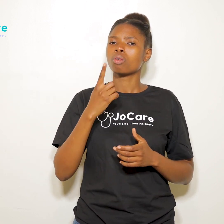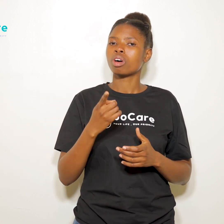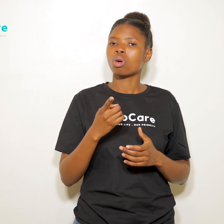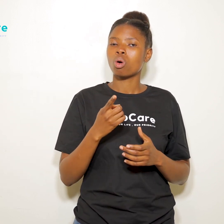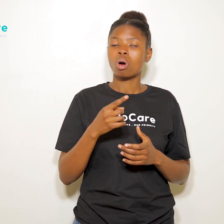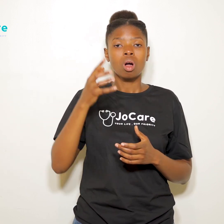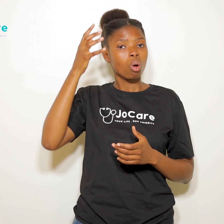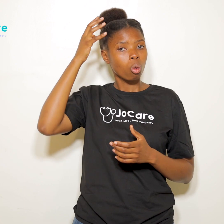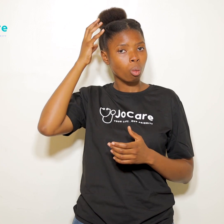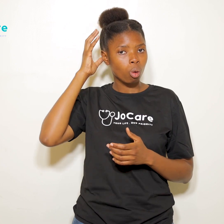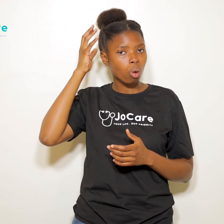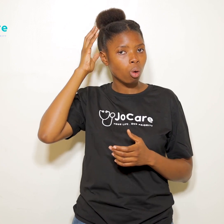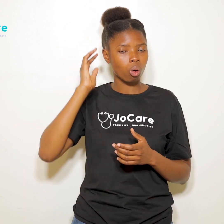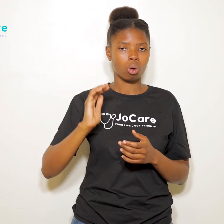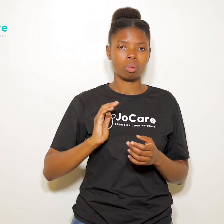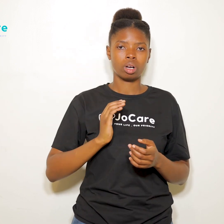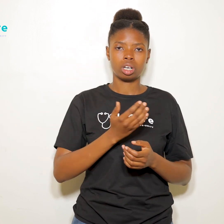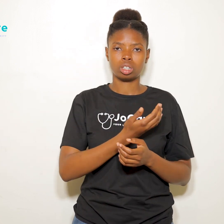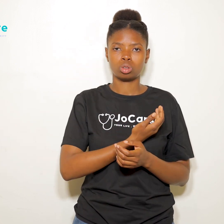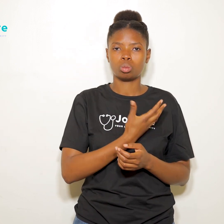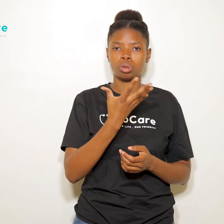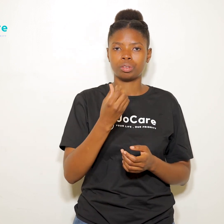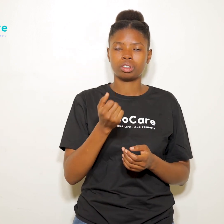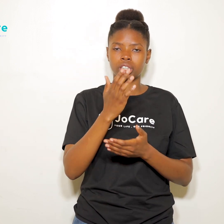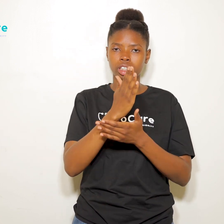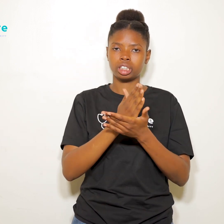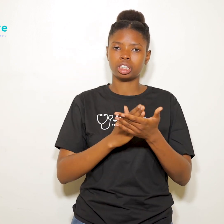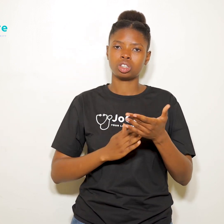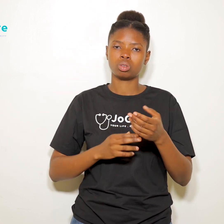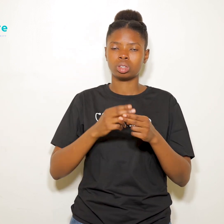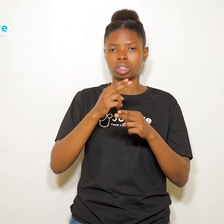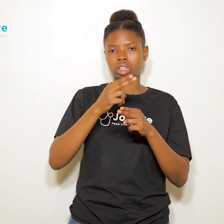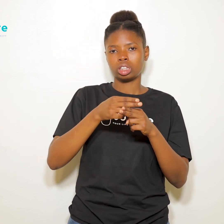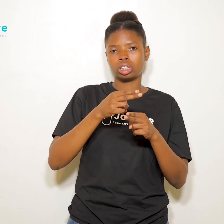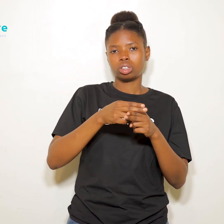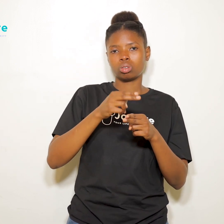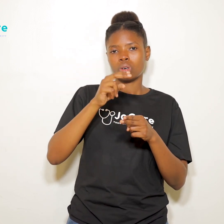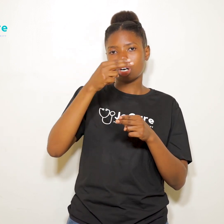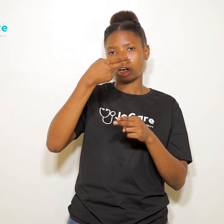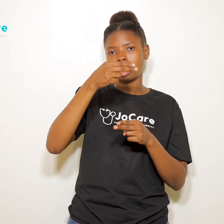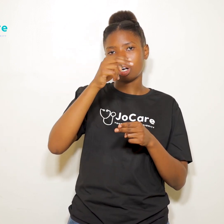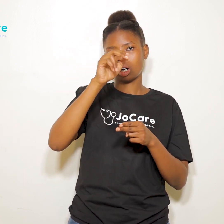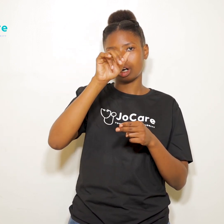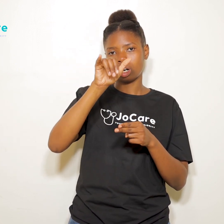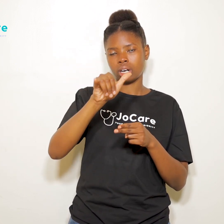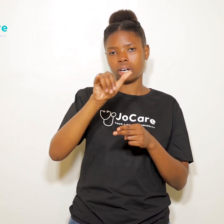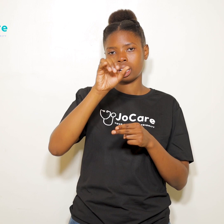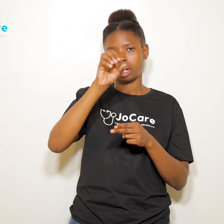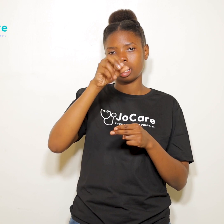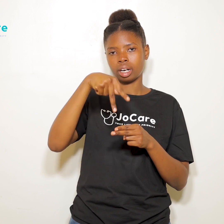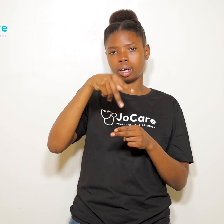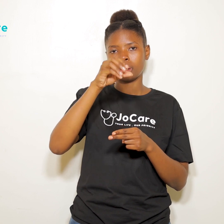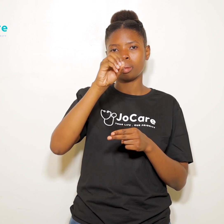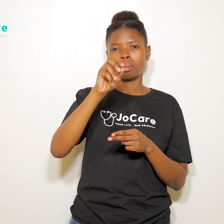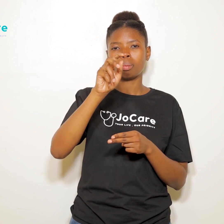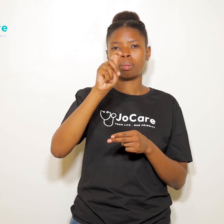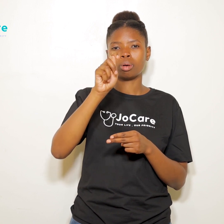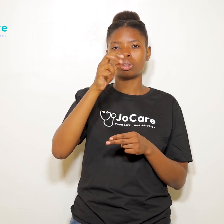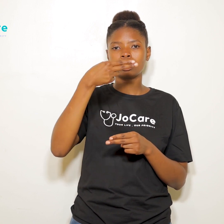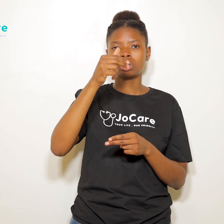ubwonko bwacu bufite igice cyitwa hypothalamus, icyo gice kikaba gikora nacyo imisemburo, twakwita ko